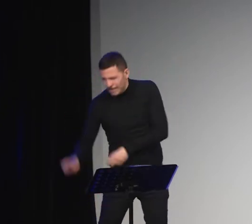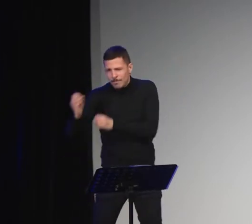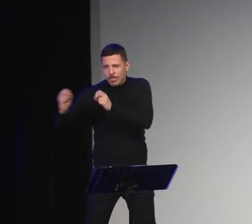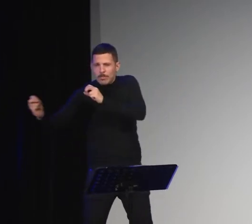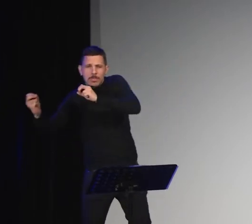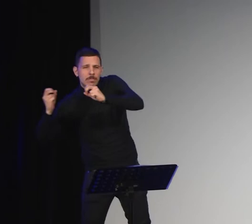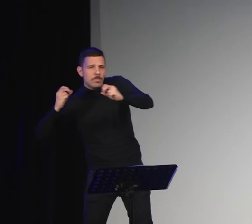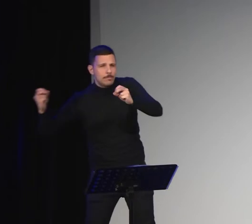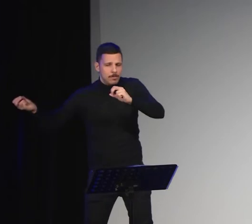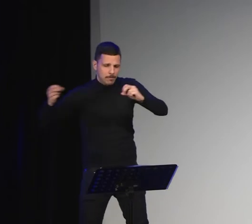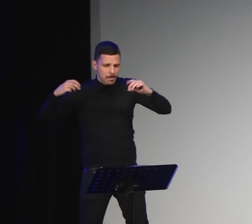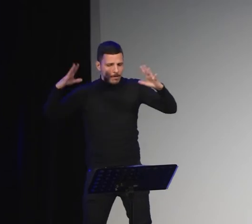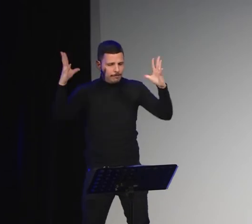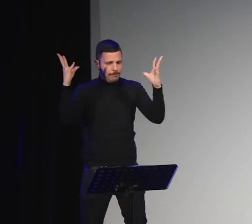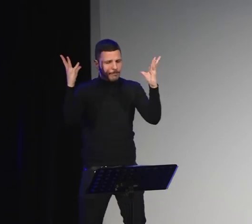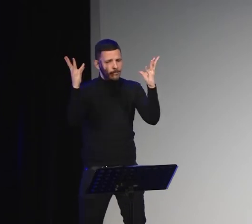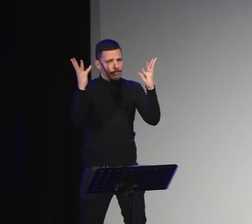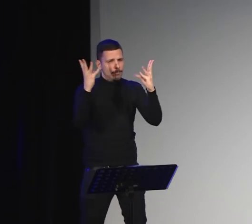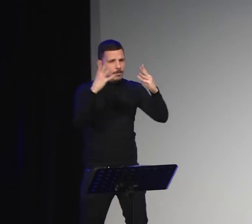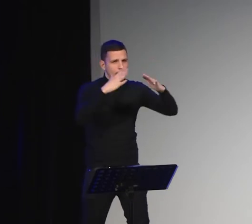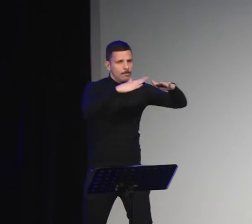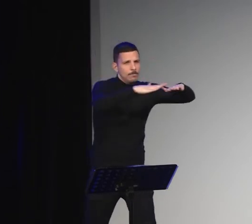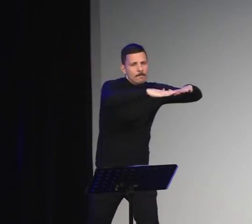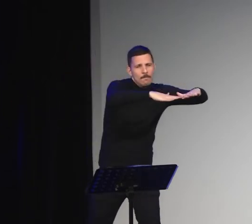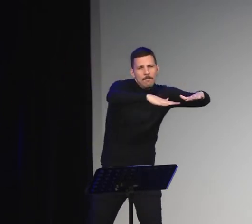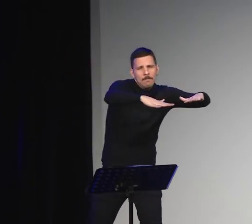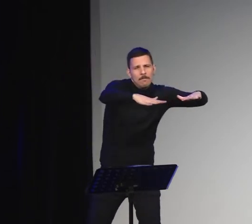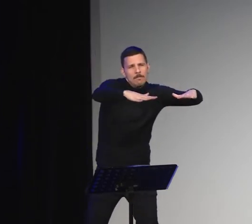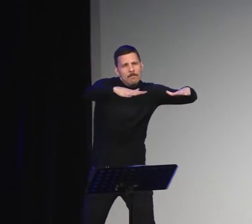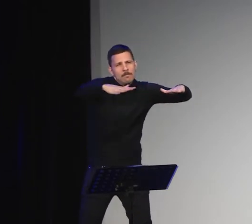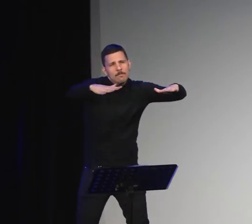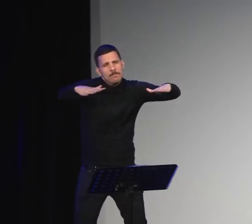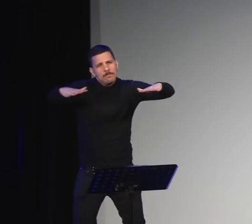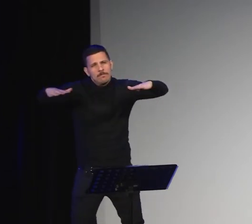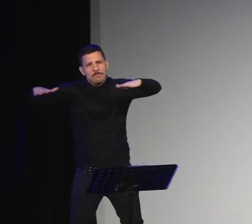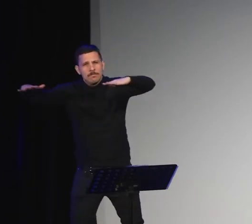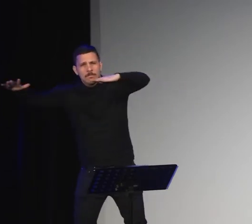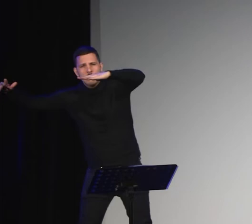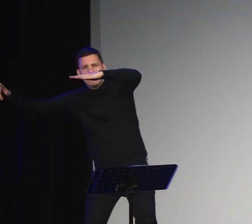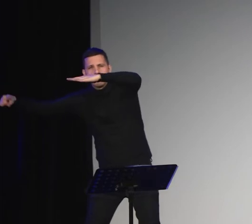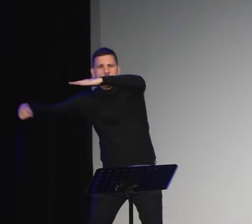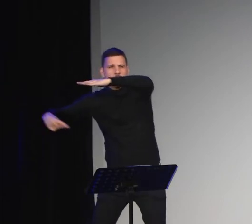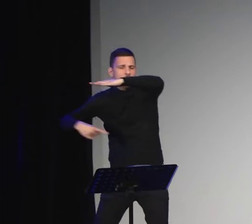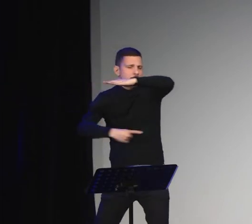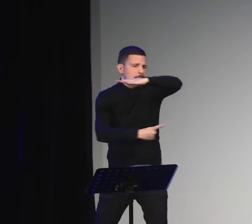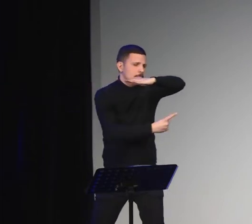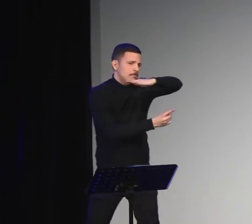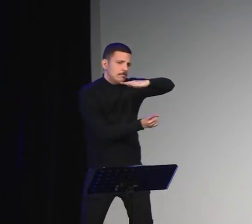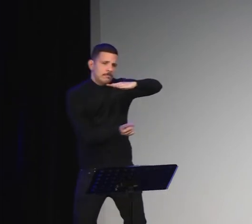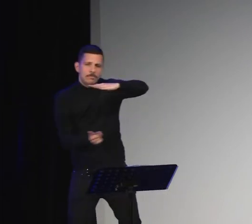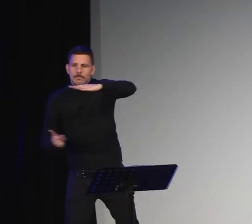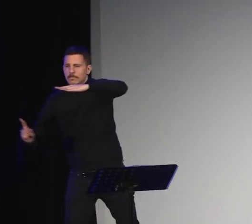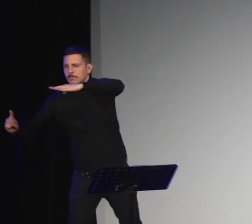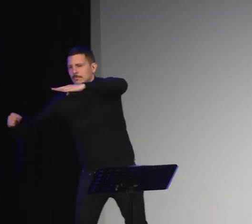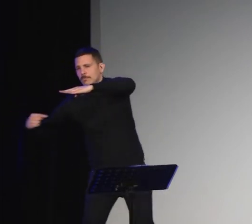L'épi jacassait dans le parc. Salim secoua l'arbre. Les parties de l'arbre